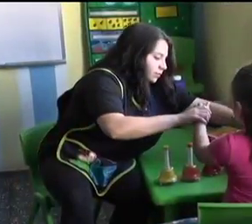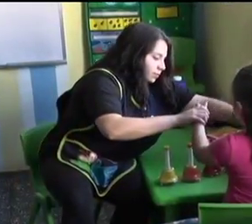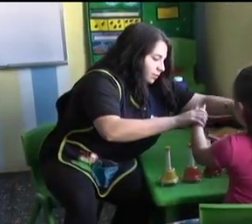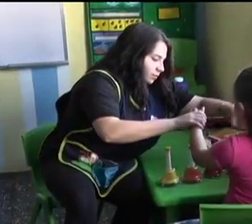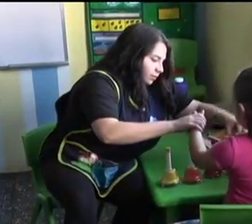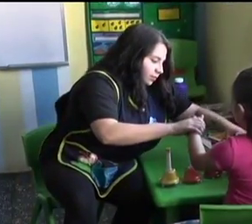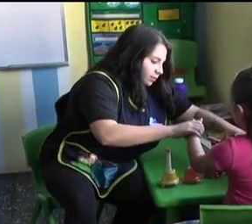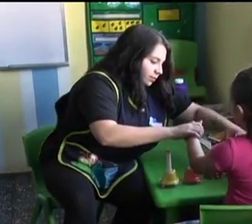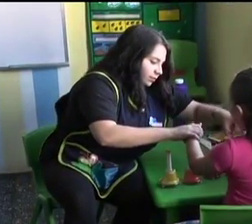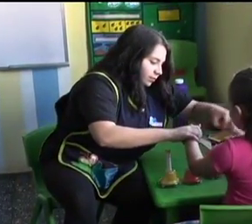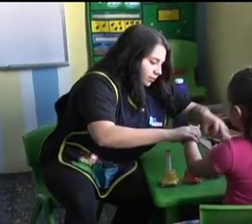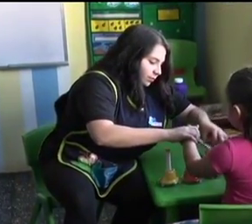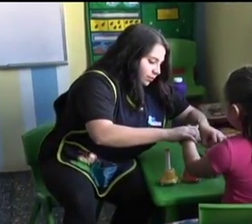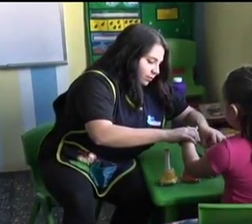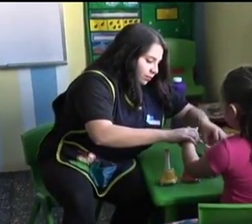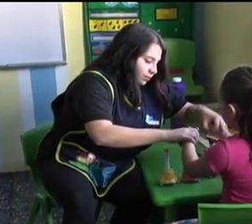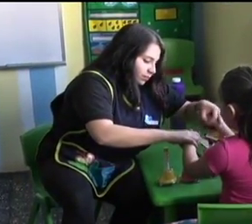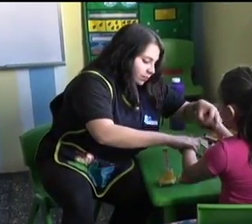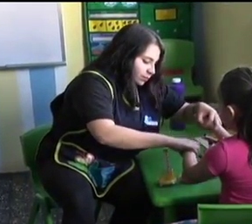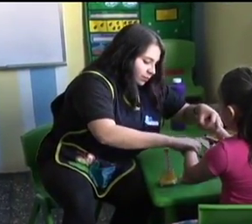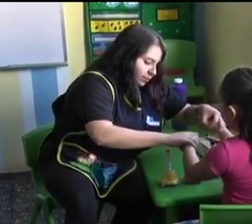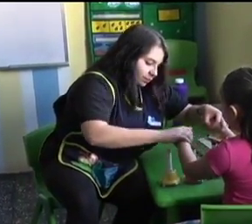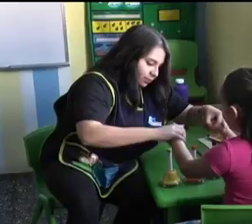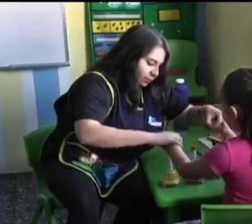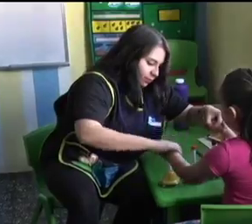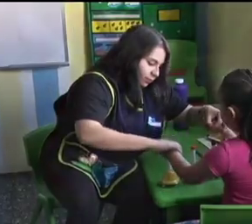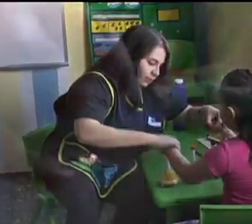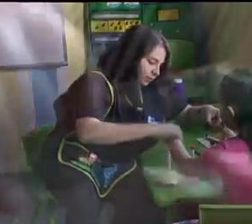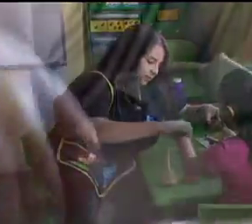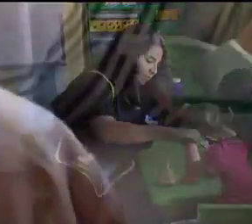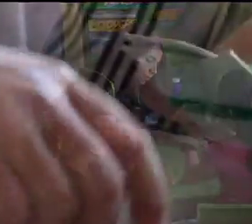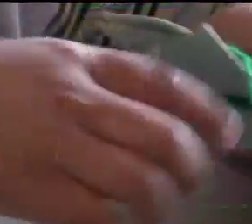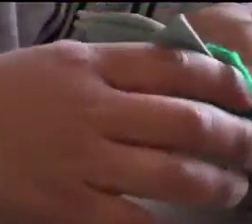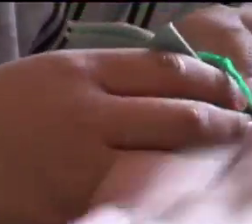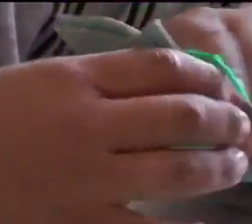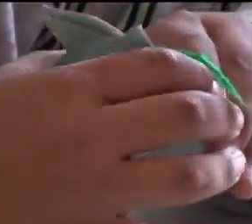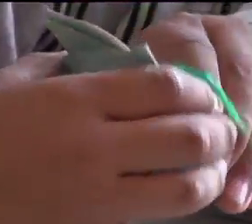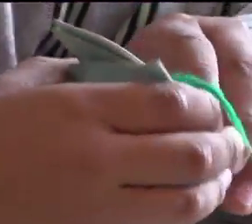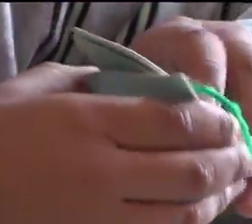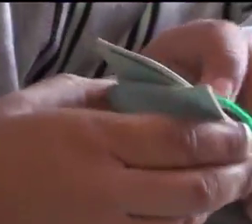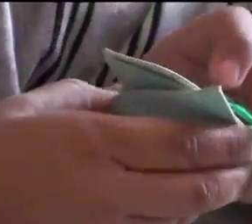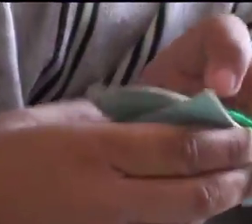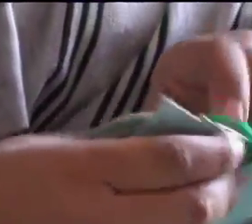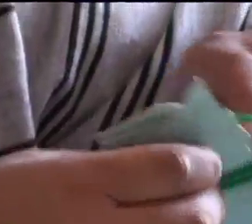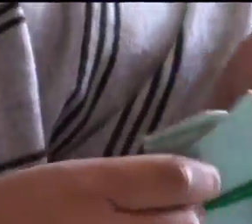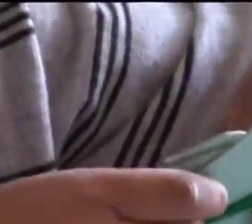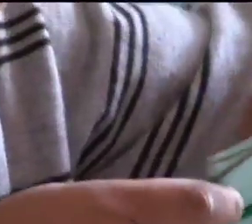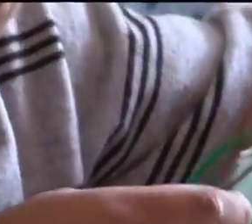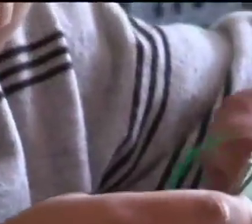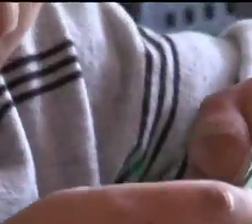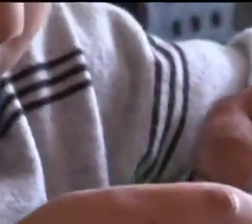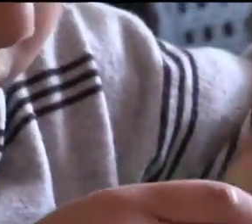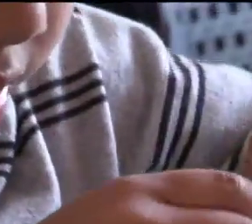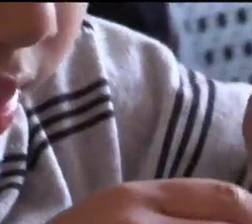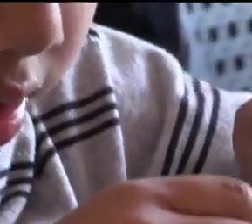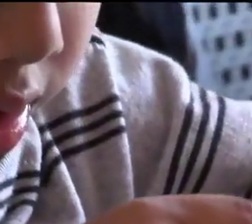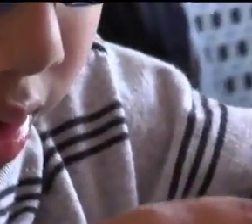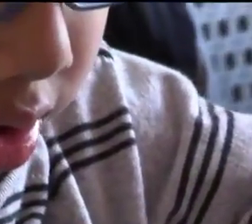enfrenta la persona sorda y la falta de comunicación. La mayoría de las personas que son oyentes no saben el lenguaje de señas. Entonces, esa es la